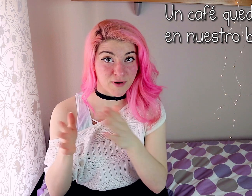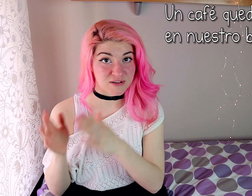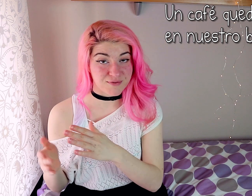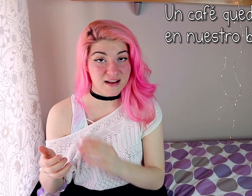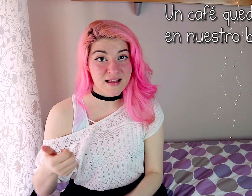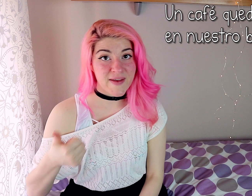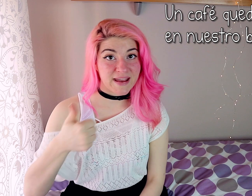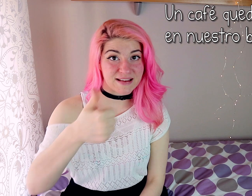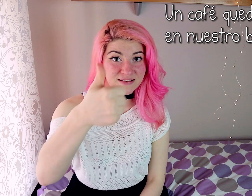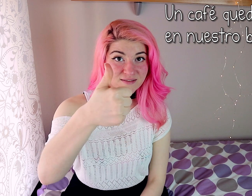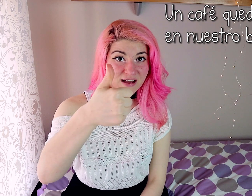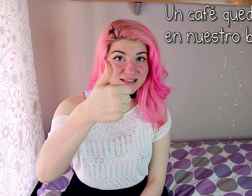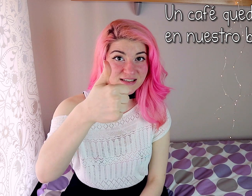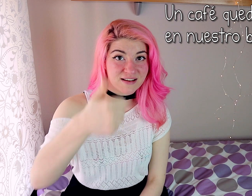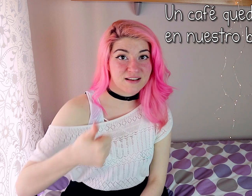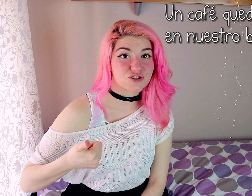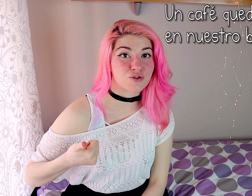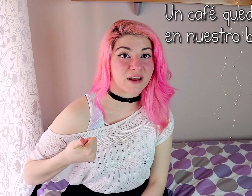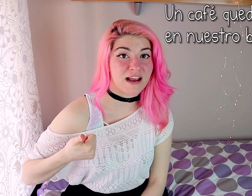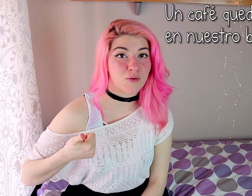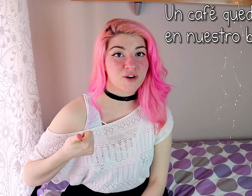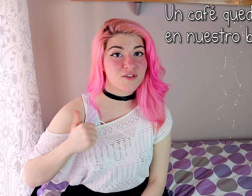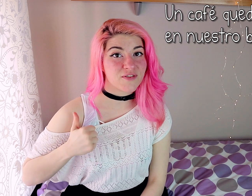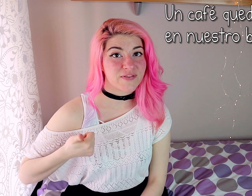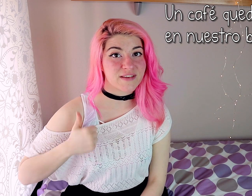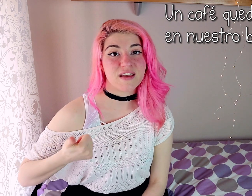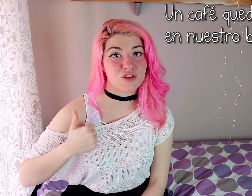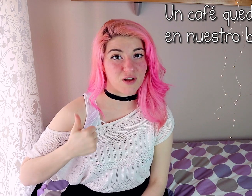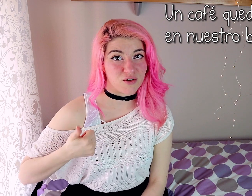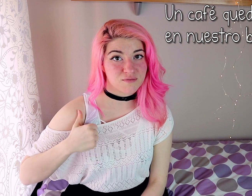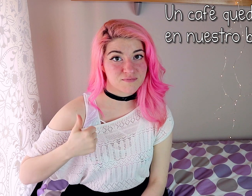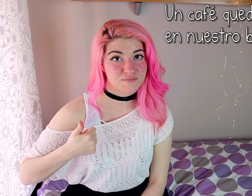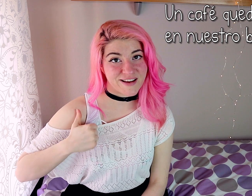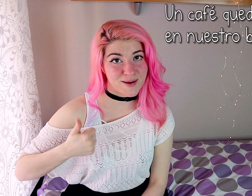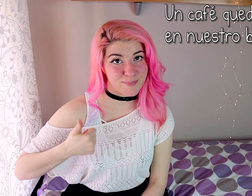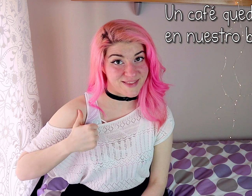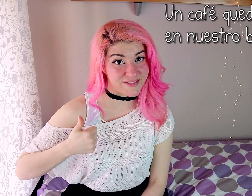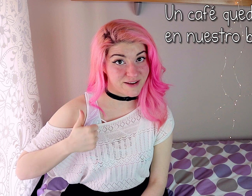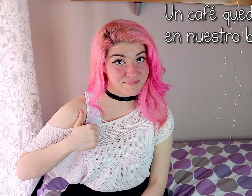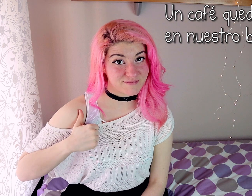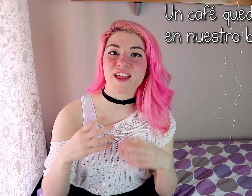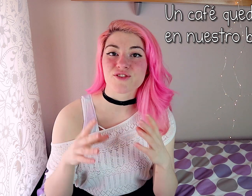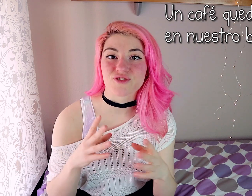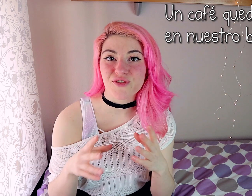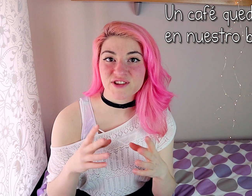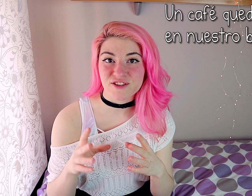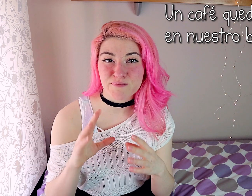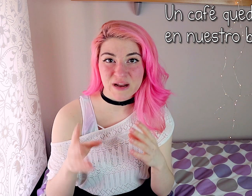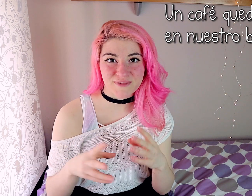que lo ponemos al final. Es así, sobre el hombro y tocando. Queda pendiente. Entonces os canto estas dos primeras